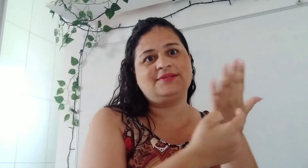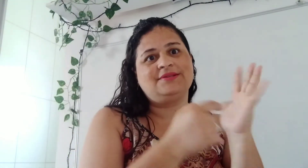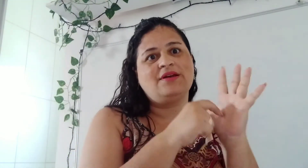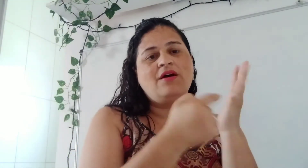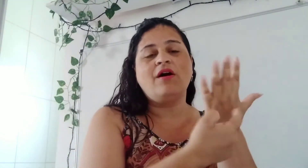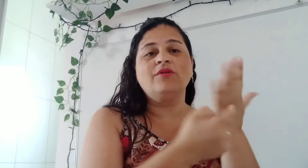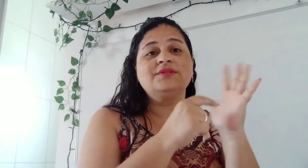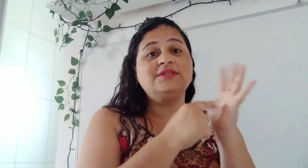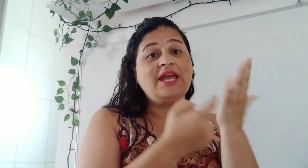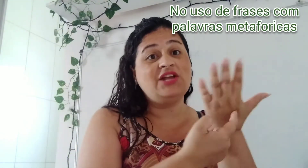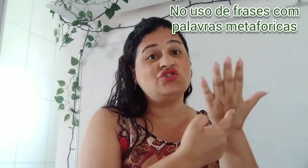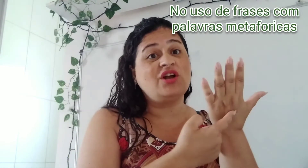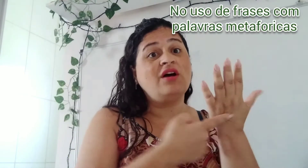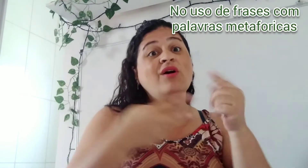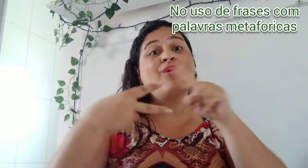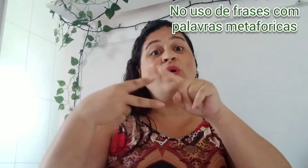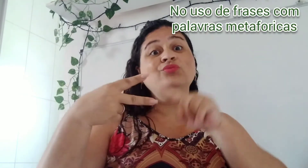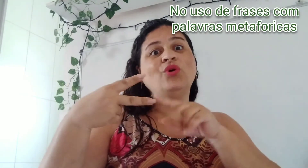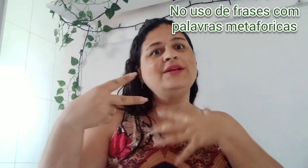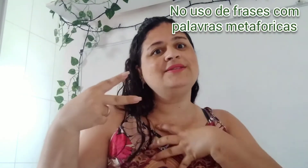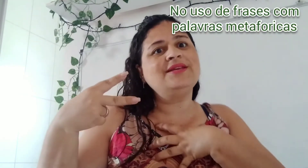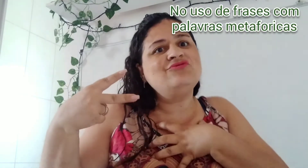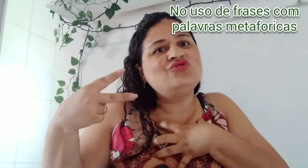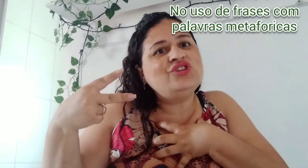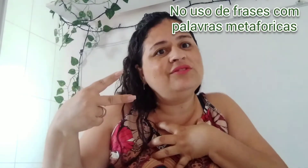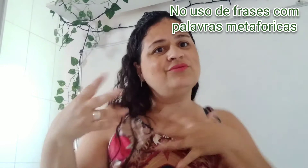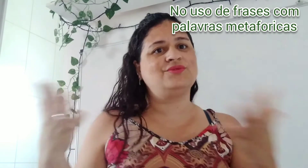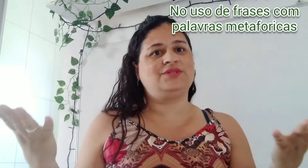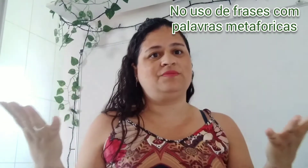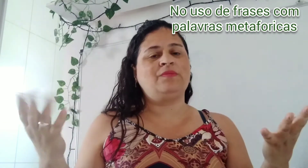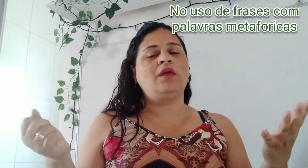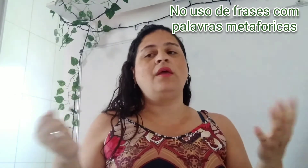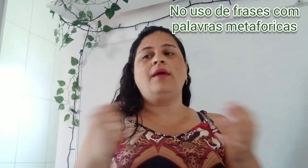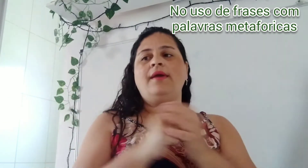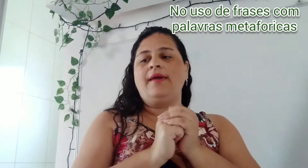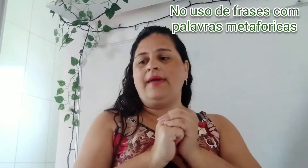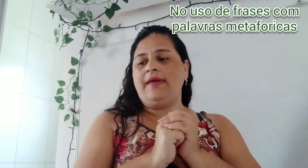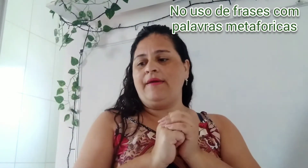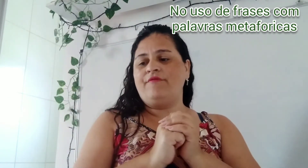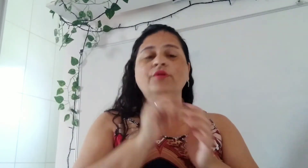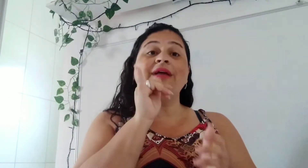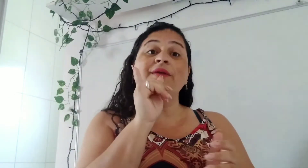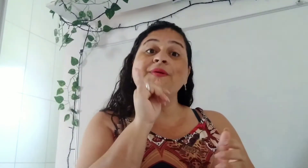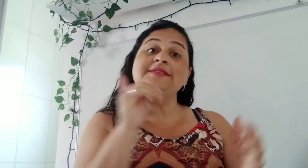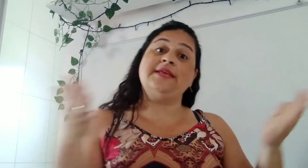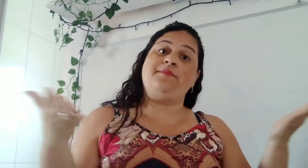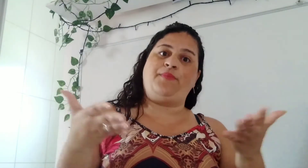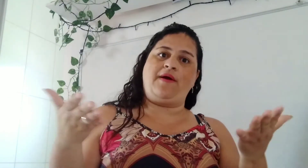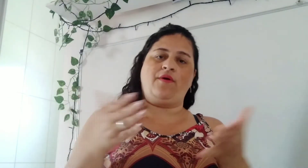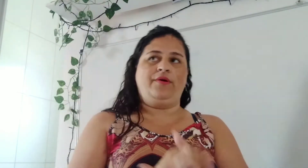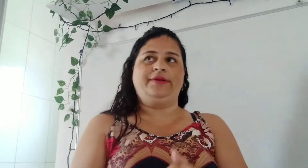metafóricas, ou seja, com dois sentidos. Vou dar um exemplo agora.